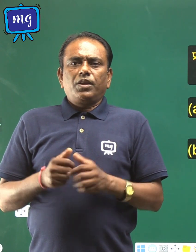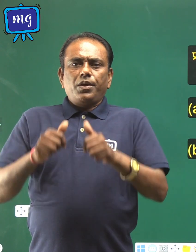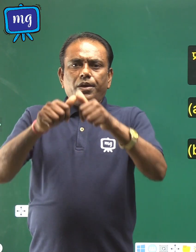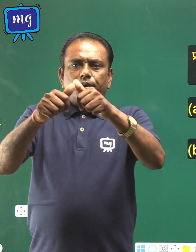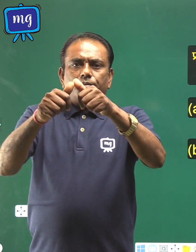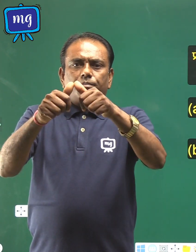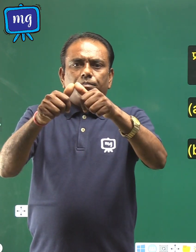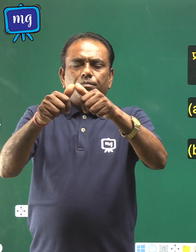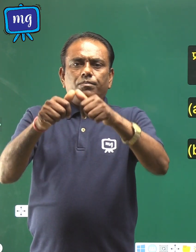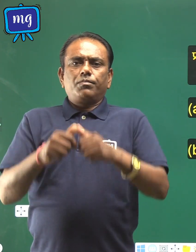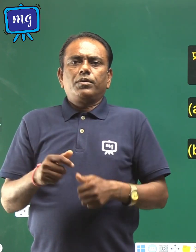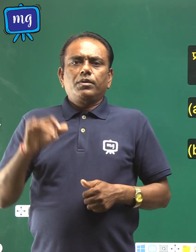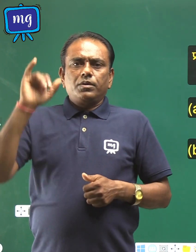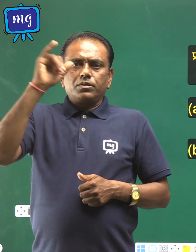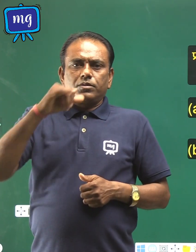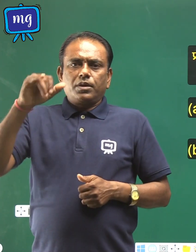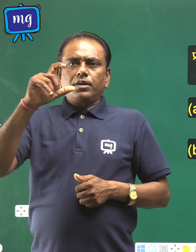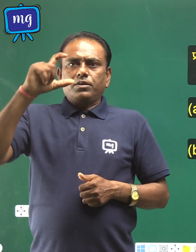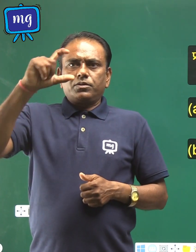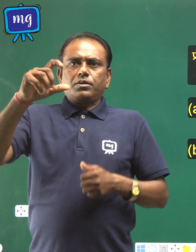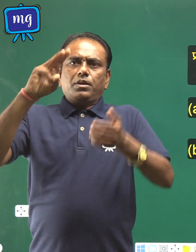ए 6 सेंटीमीटर,